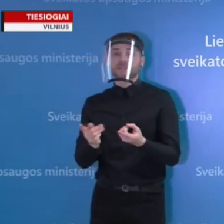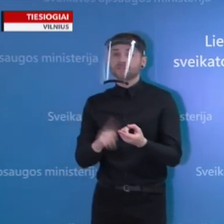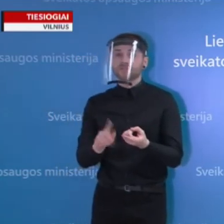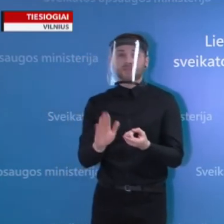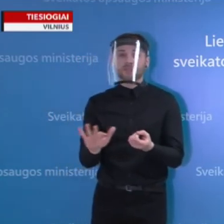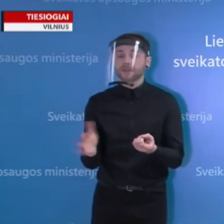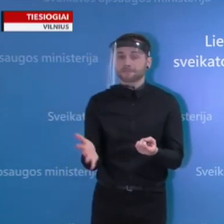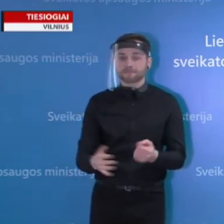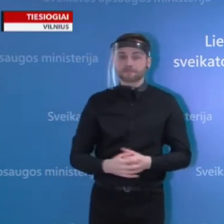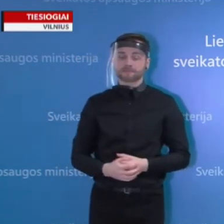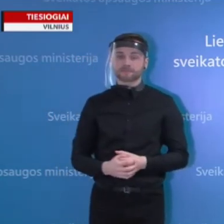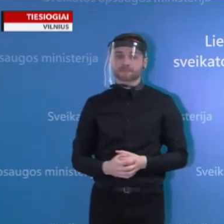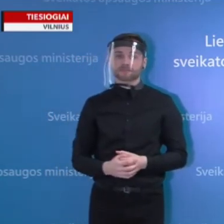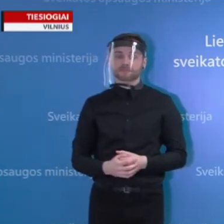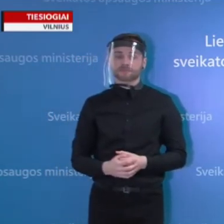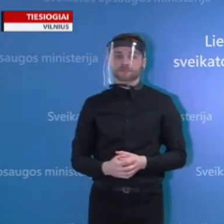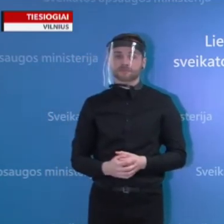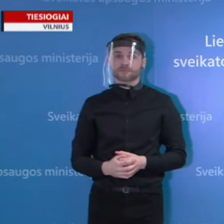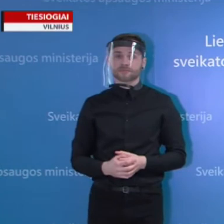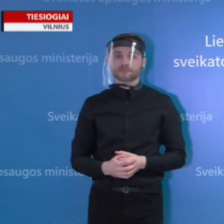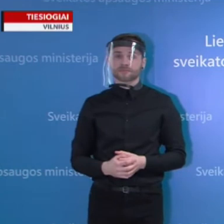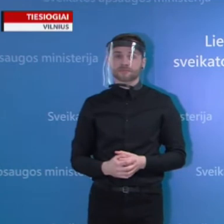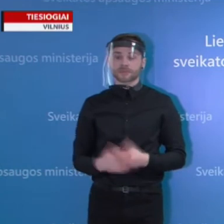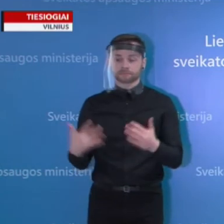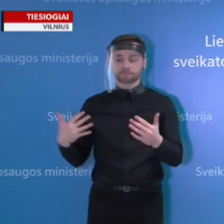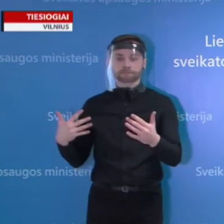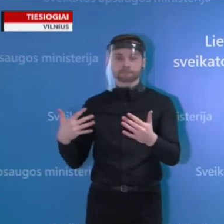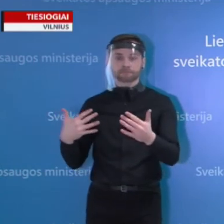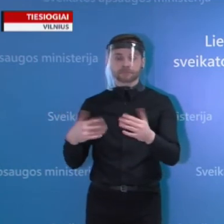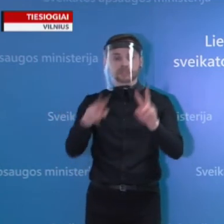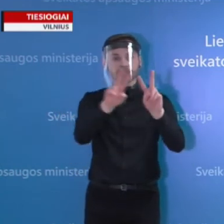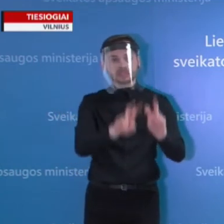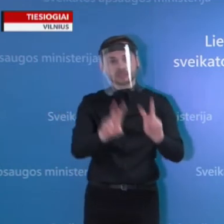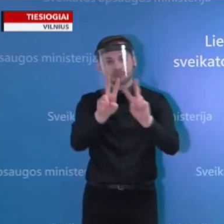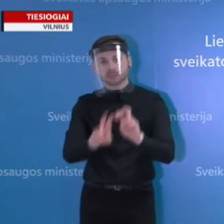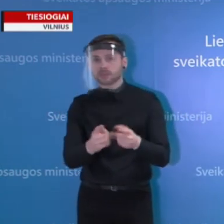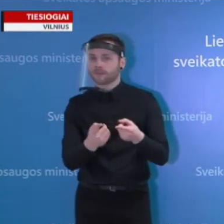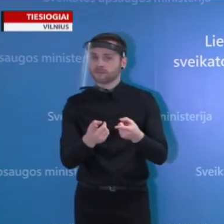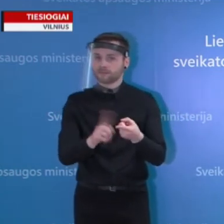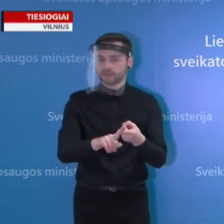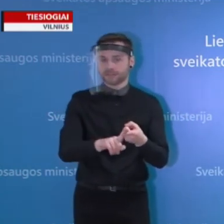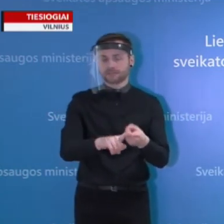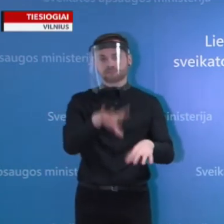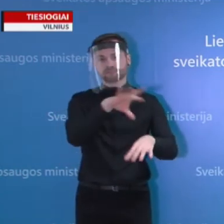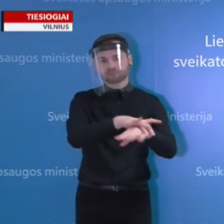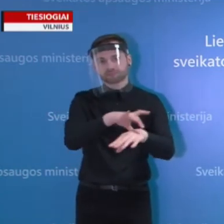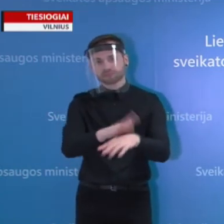matyt nuo to, kaip kokį vaizdą matysim su tyrimais, su ligos plitimu, kol kas jis tikrai